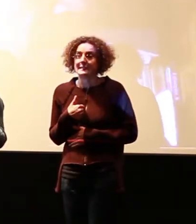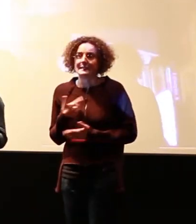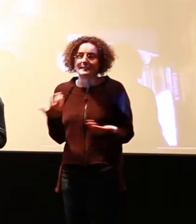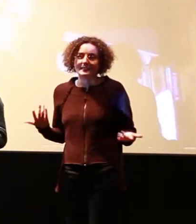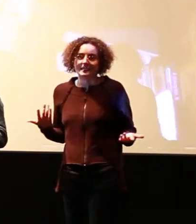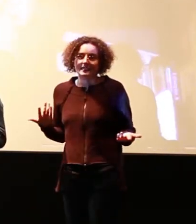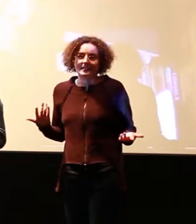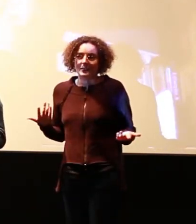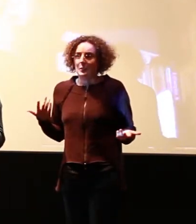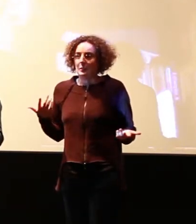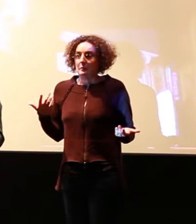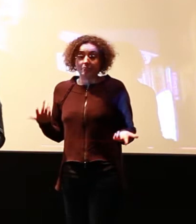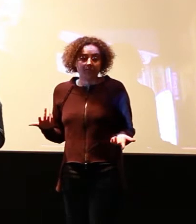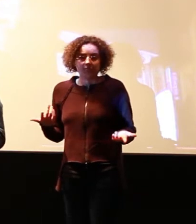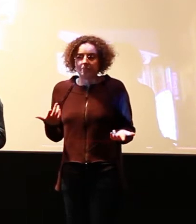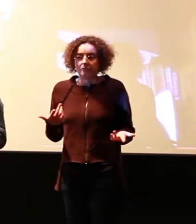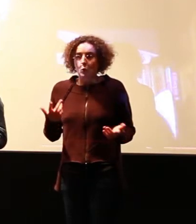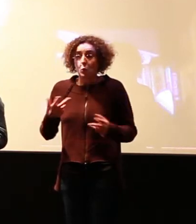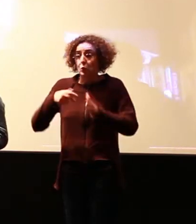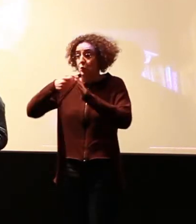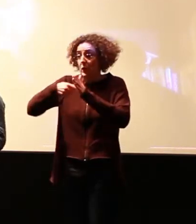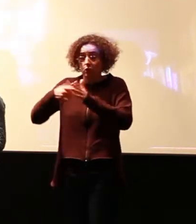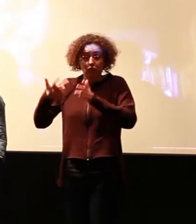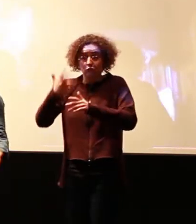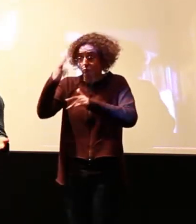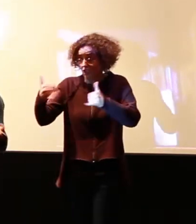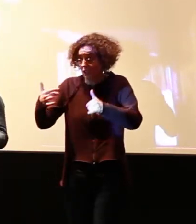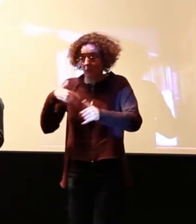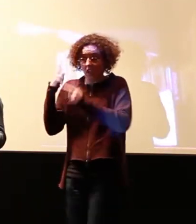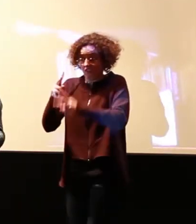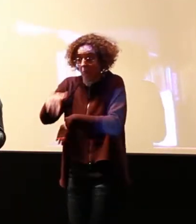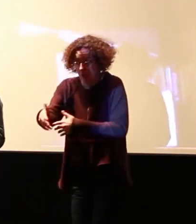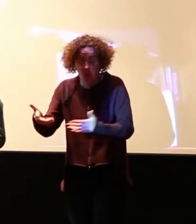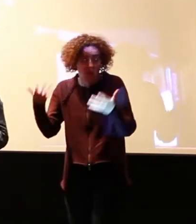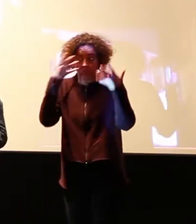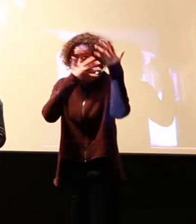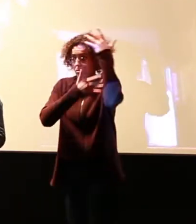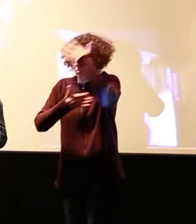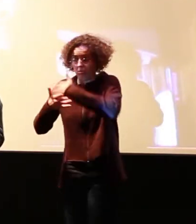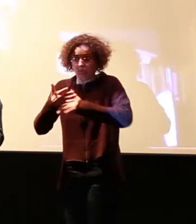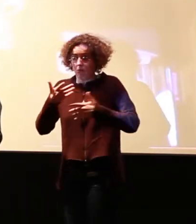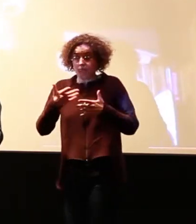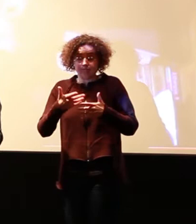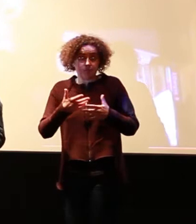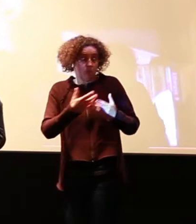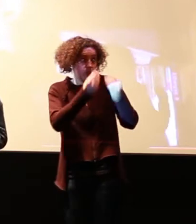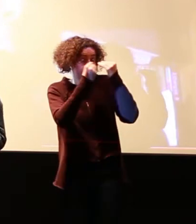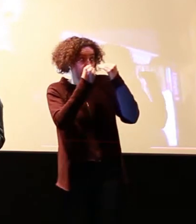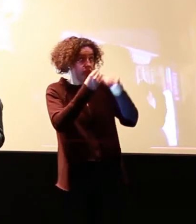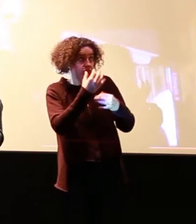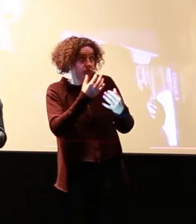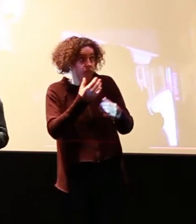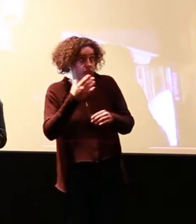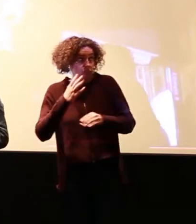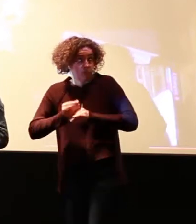arrivée sur le tournage quand il avait déjà commencé et j'ai dû apprendre, j'avais 10 jours pour apprendre mon rôle